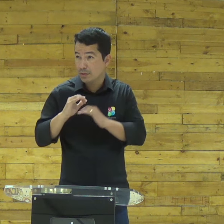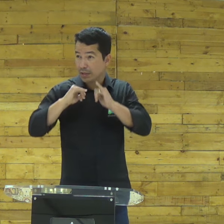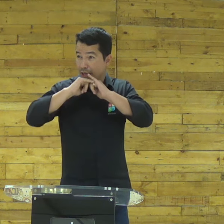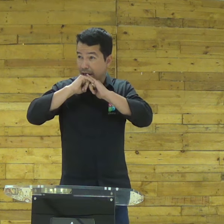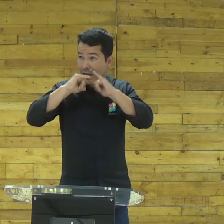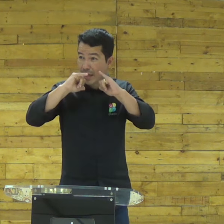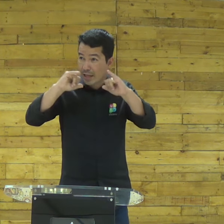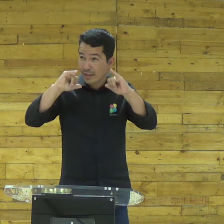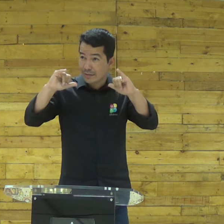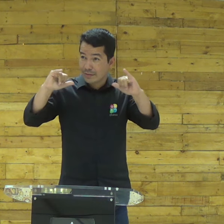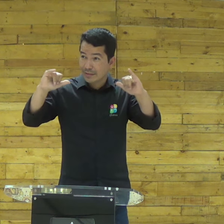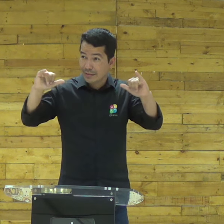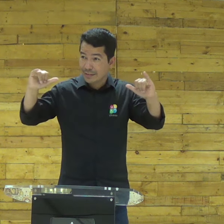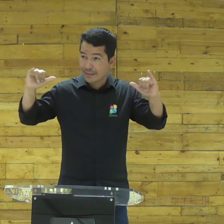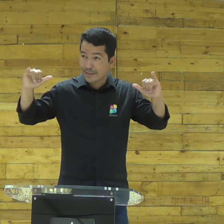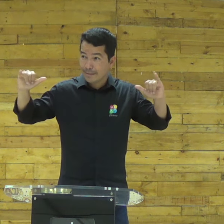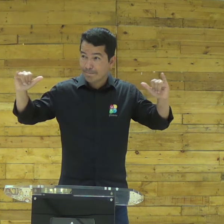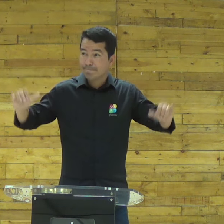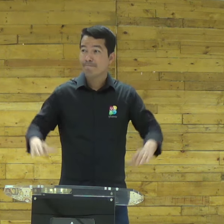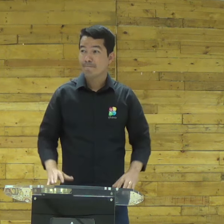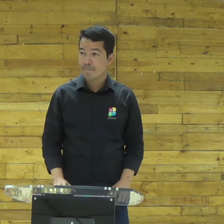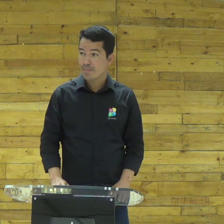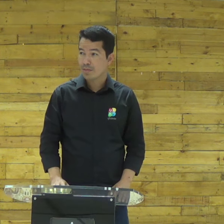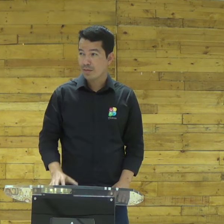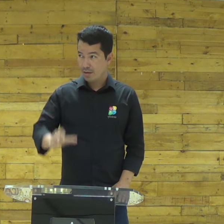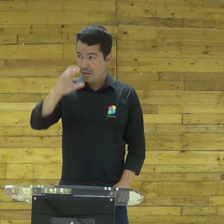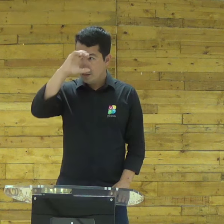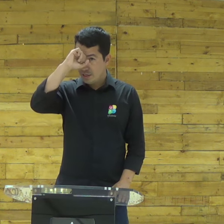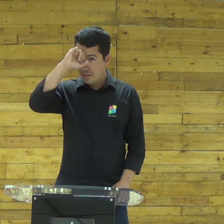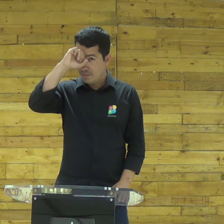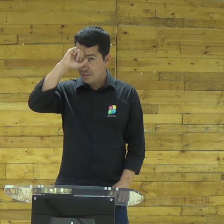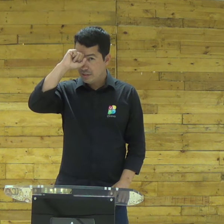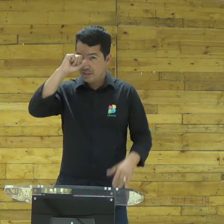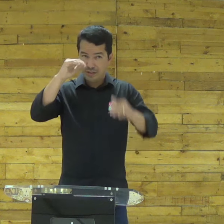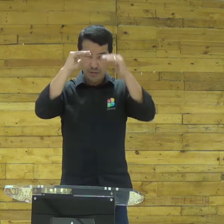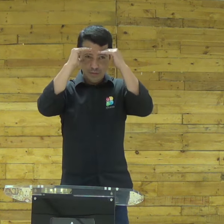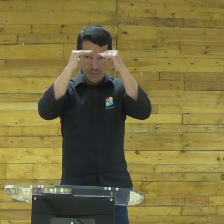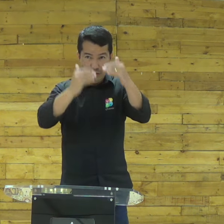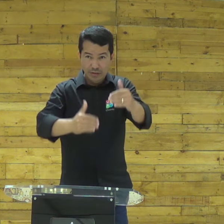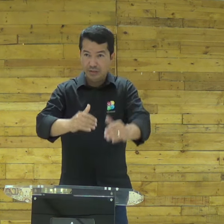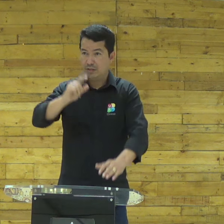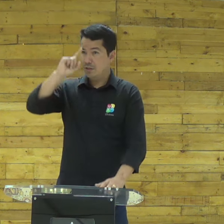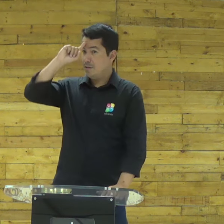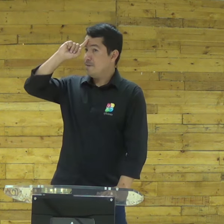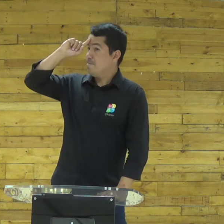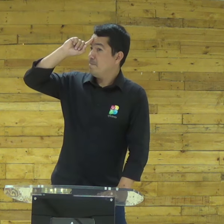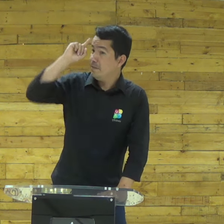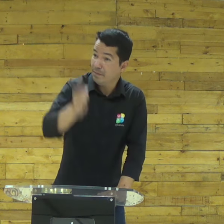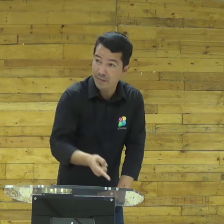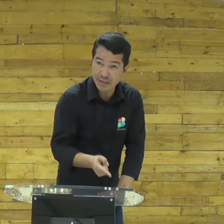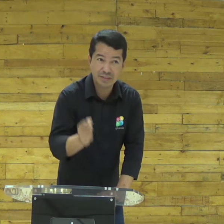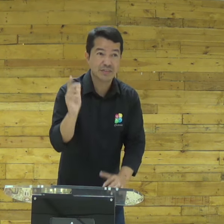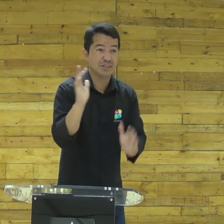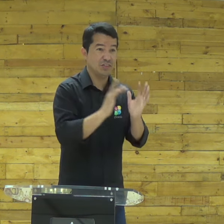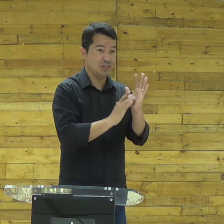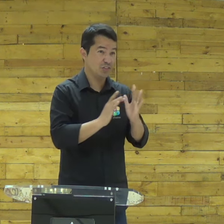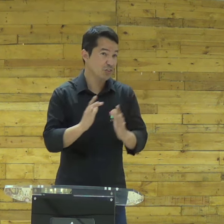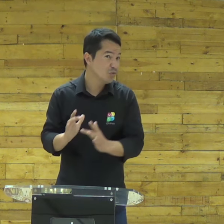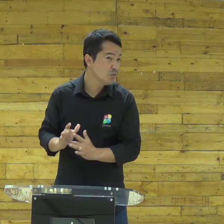dias falar de Jesus aprender a obedecer ao mandamento